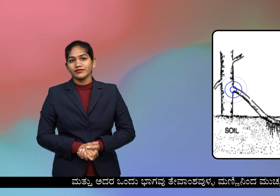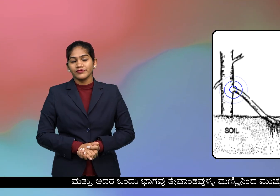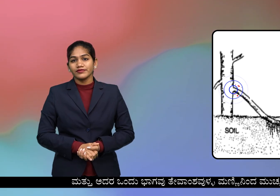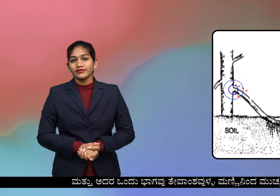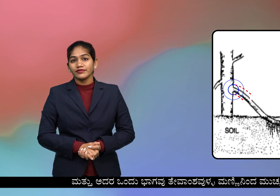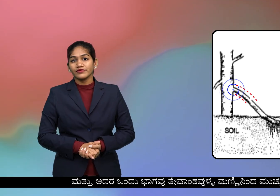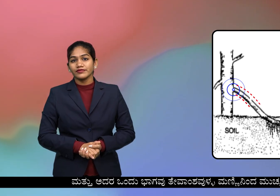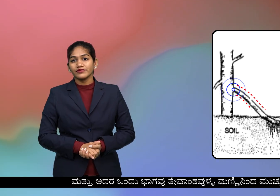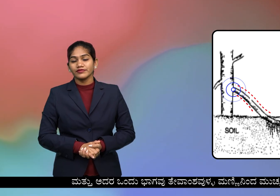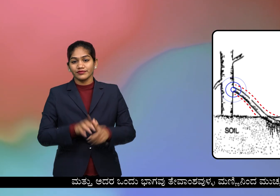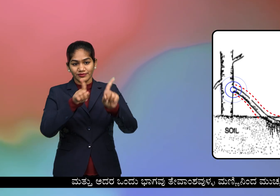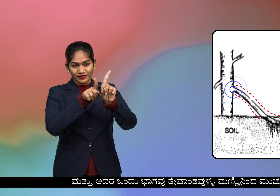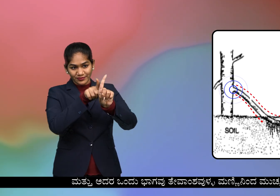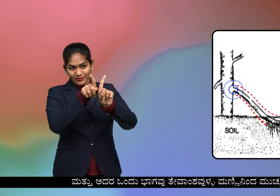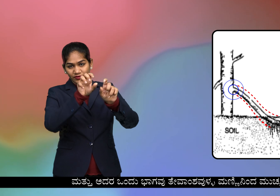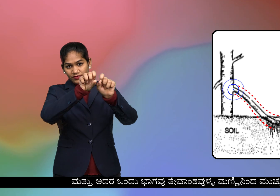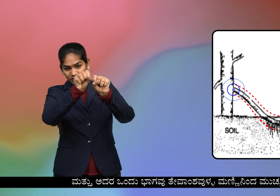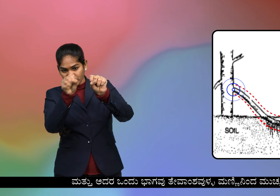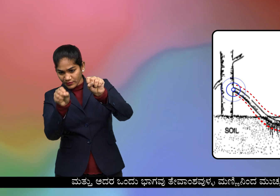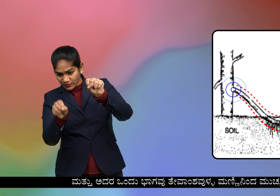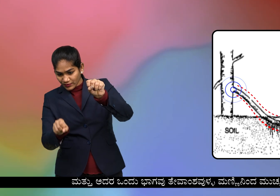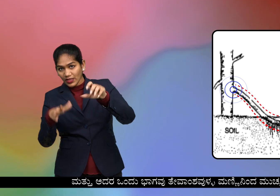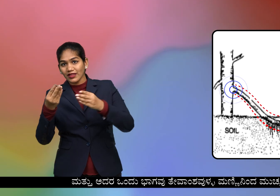ಮತ್ತು ಅದರ ಒಂದು ಭಾಗವು ತೇವಾಂಶವುಳ್ಳ ಮಣ್ಣಿನಿಂದ ಮುಚ್ಚಲ್ಪಟ್ಟಿದೆ